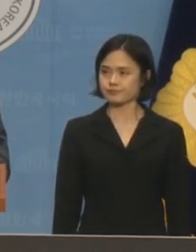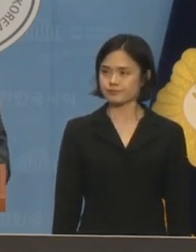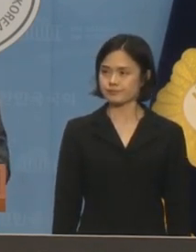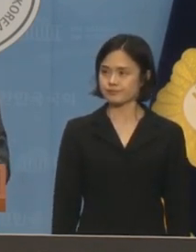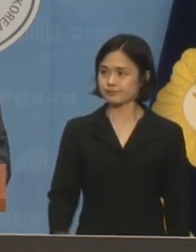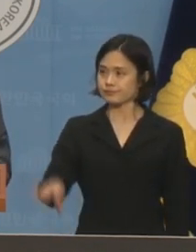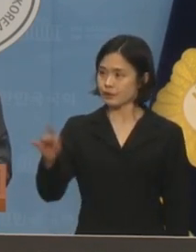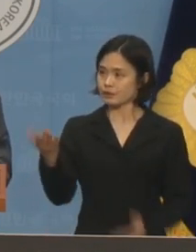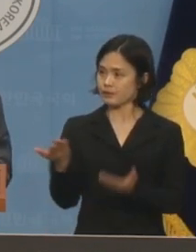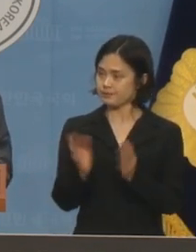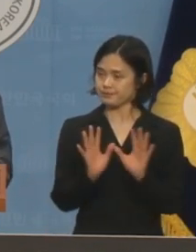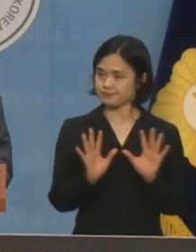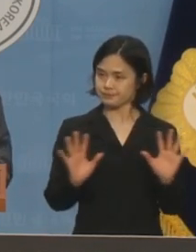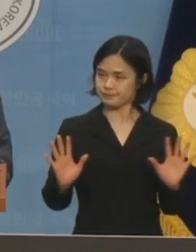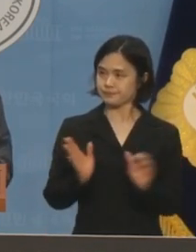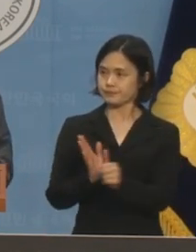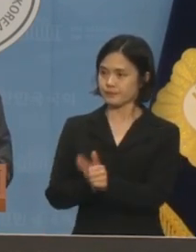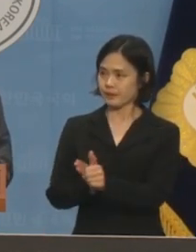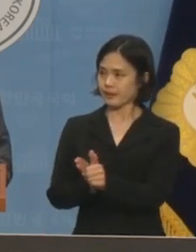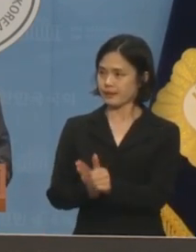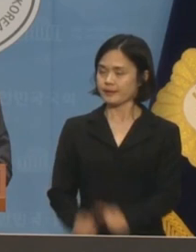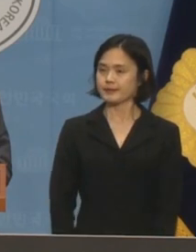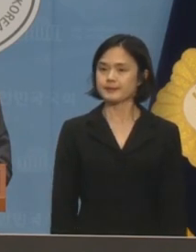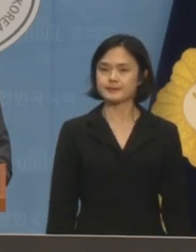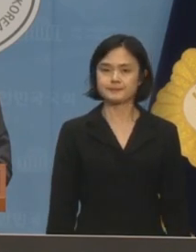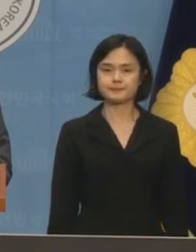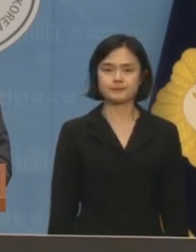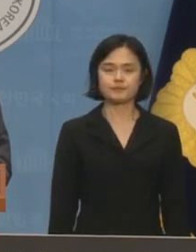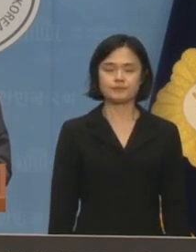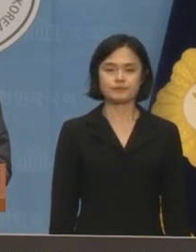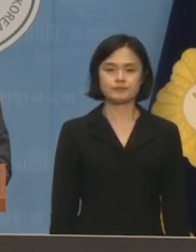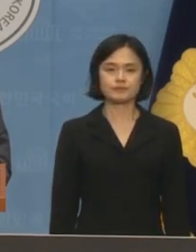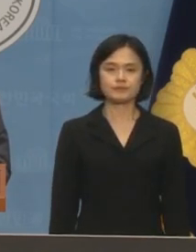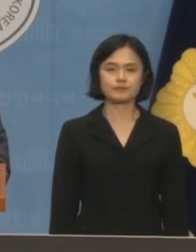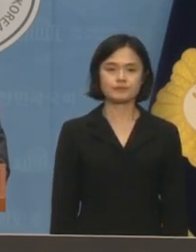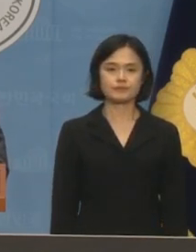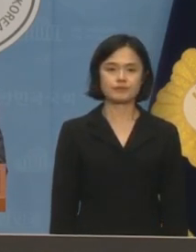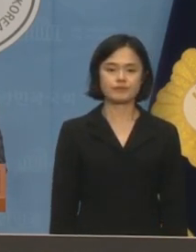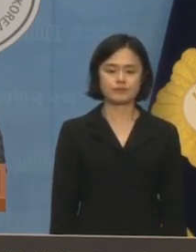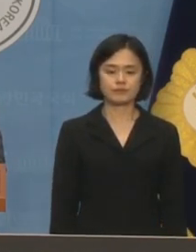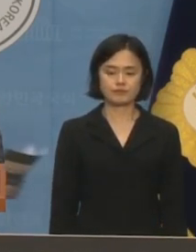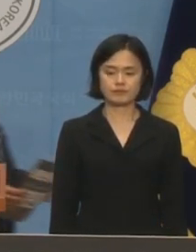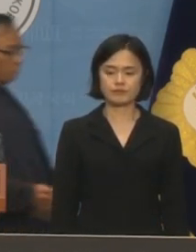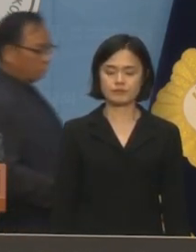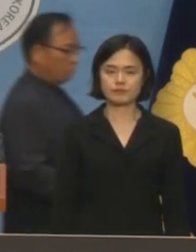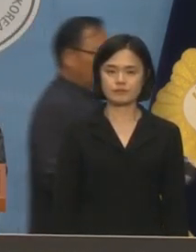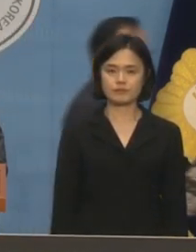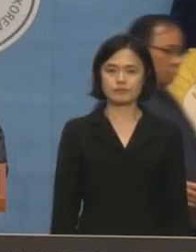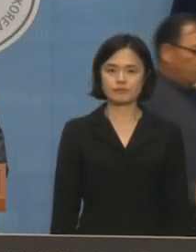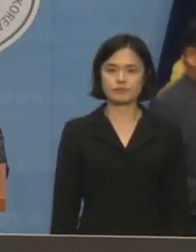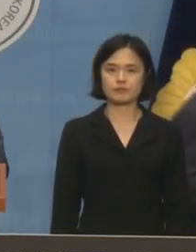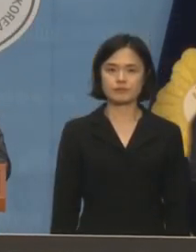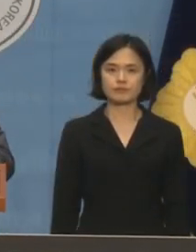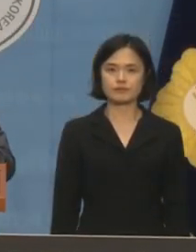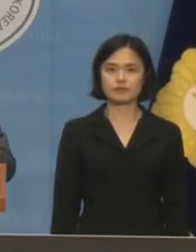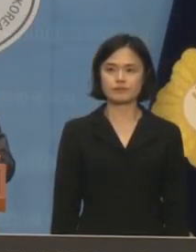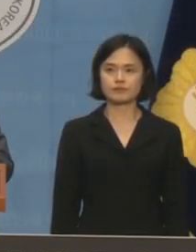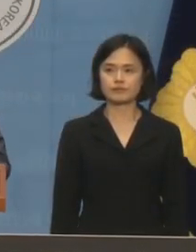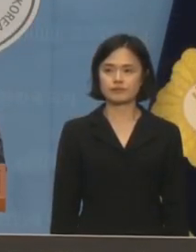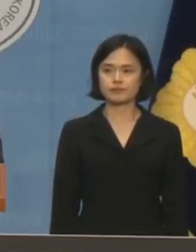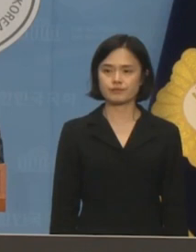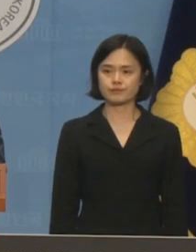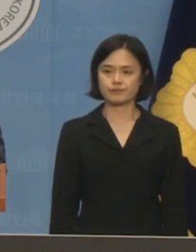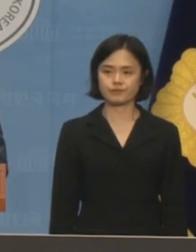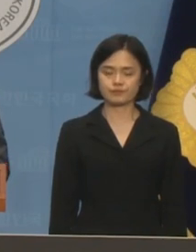시작하겠습니다. 오늘 기자회견 오신 분들 앞으로 나와 주시기 바랍니다. 그리고 여기 사회자단 옆으로